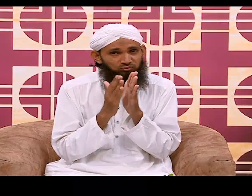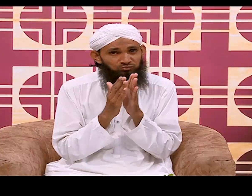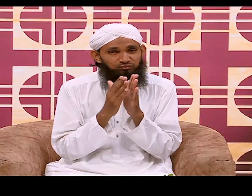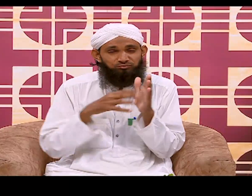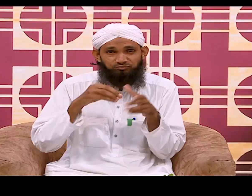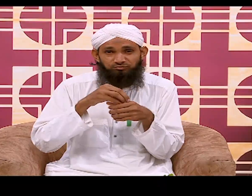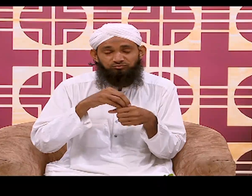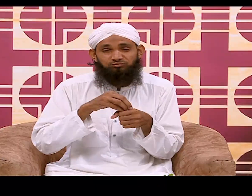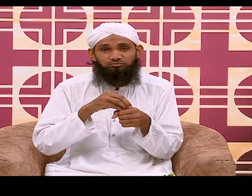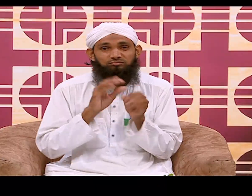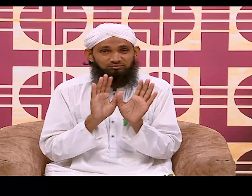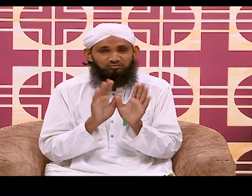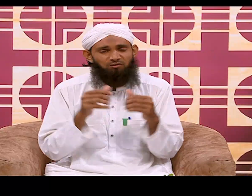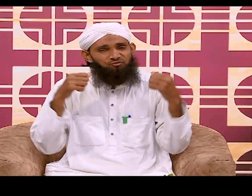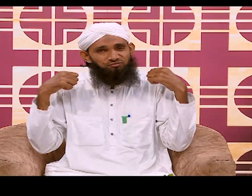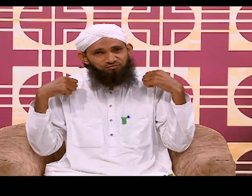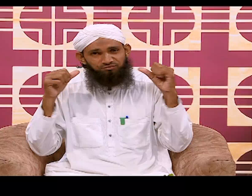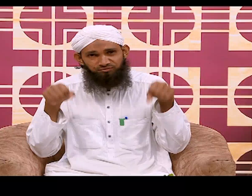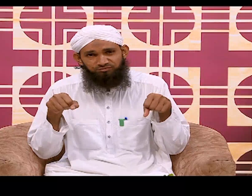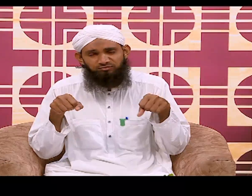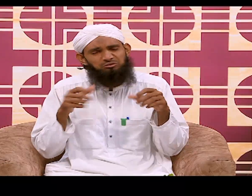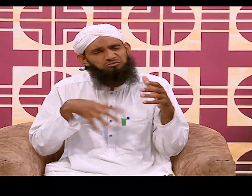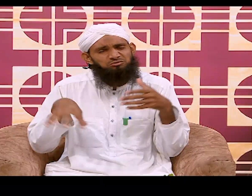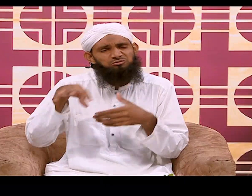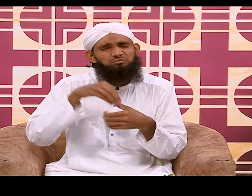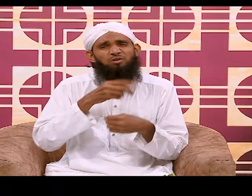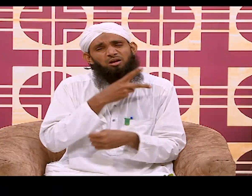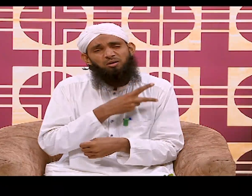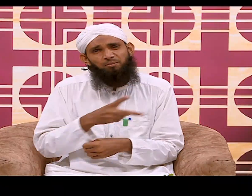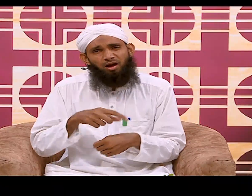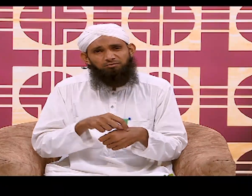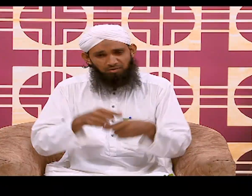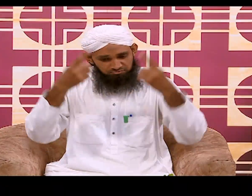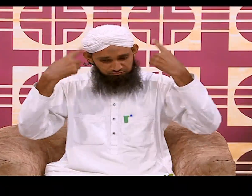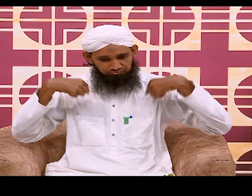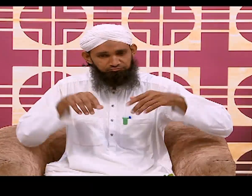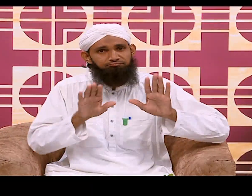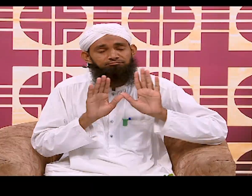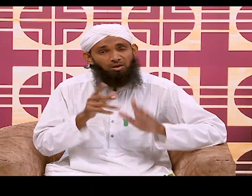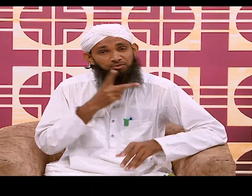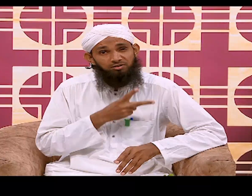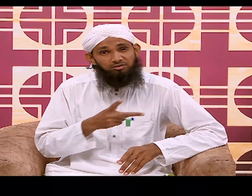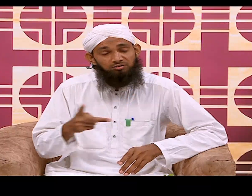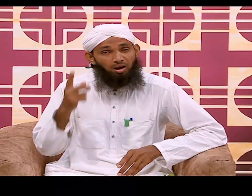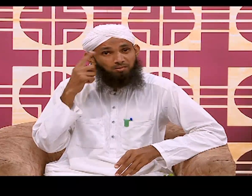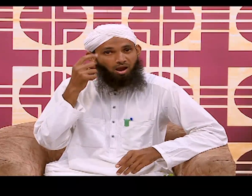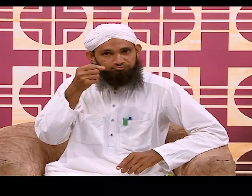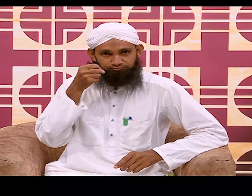ہو، مصروفیت ہو، فراغت ہو، غرض جب تک جسم میں جان ہے، جب تک عقل سلامت